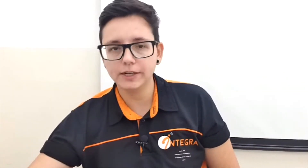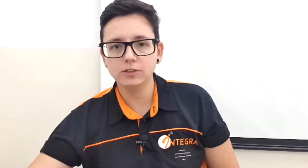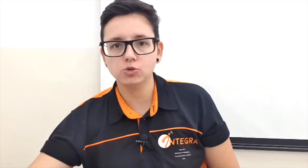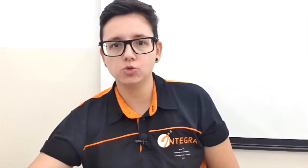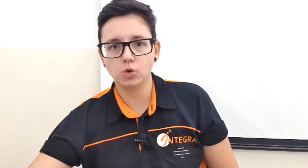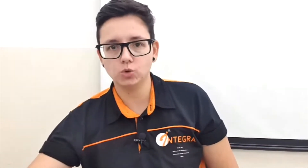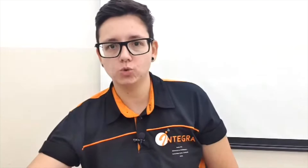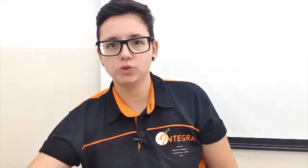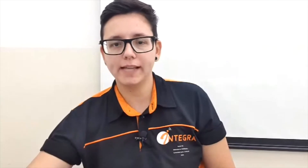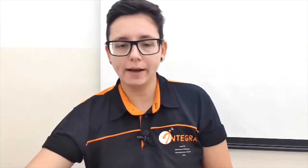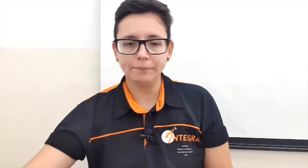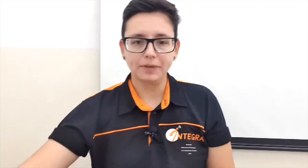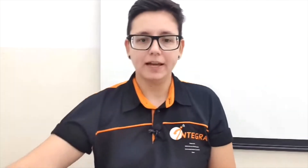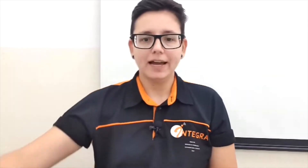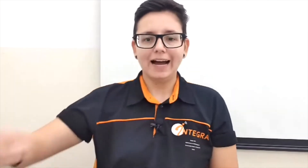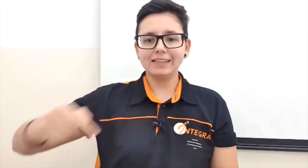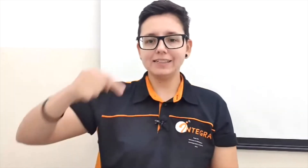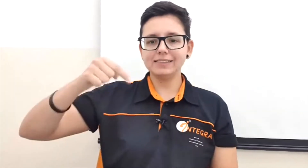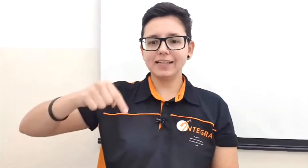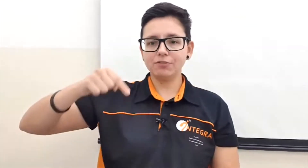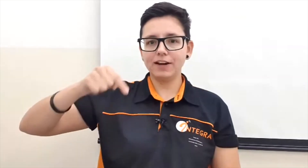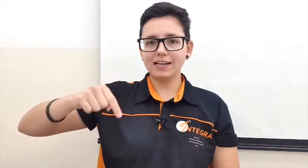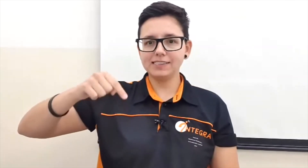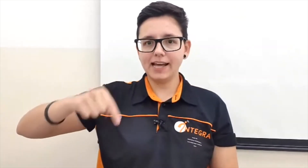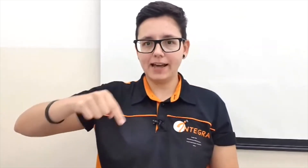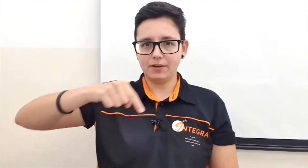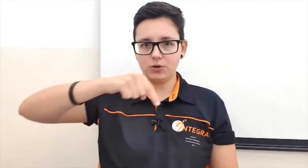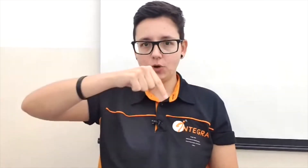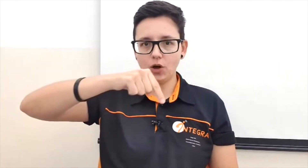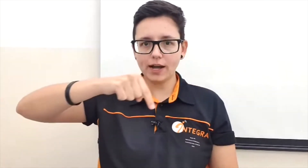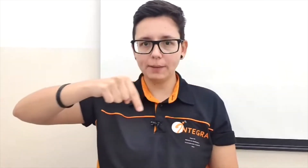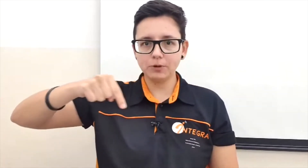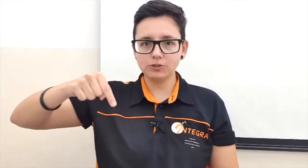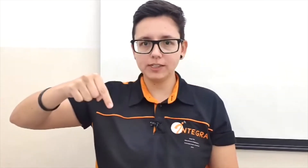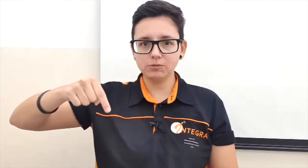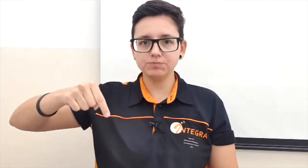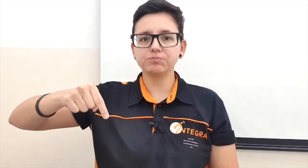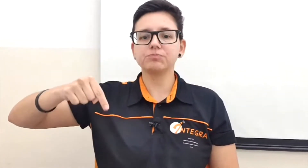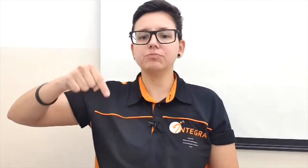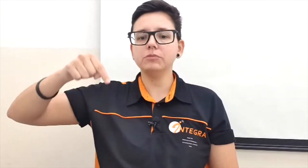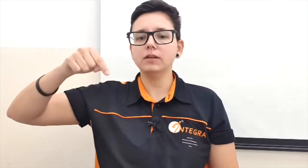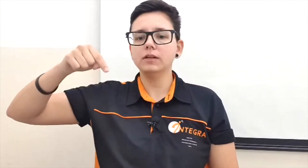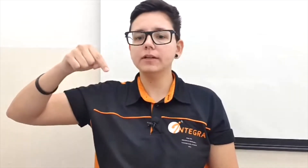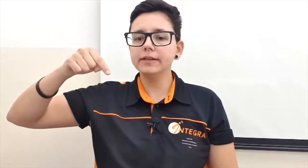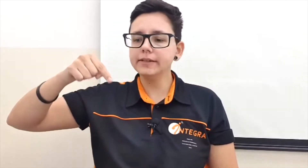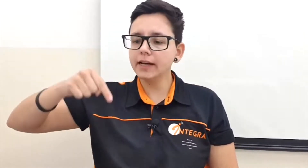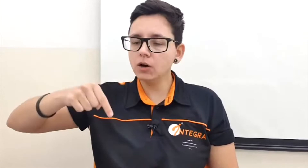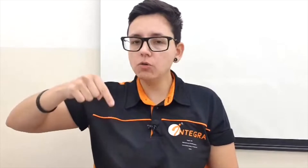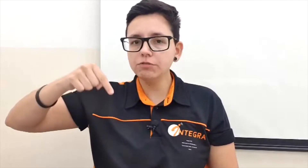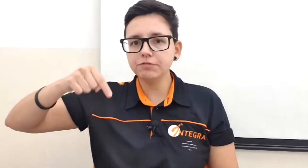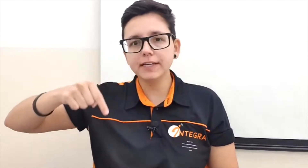responder todos, tá? A terceira frase é, coloca aí, produção, não